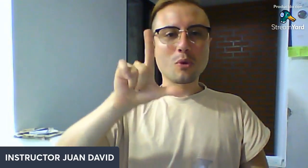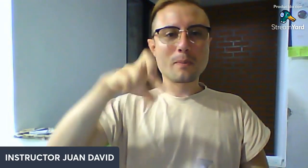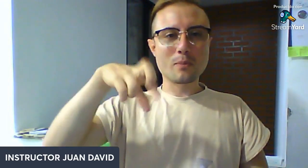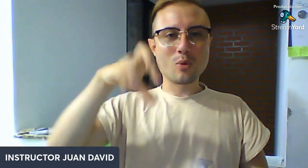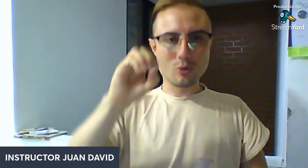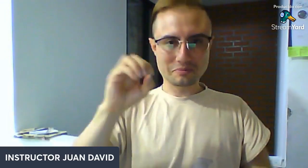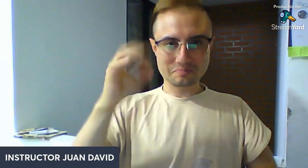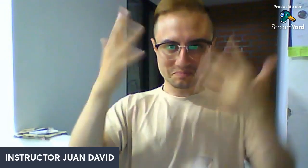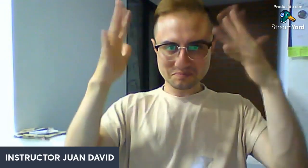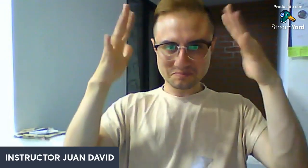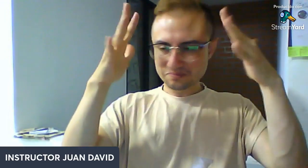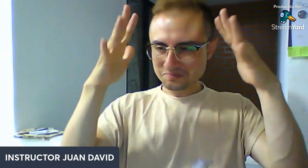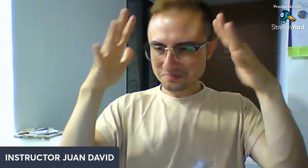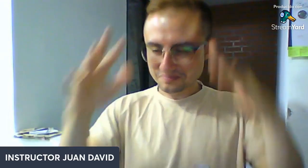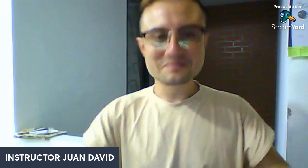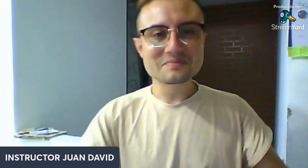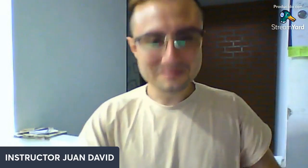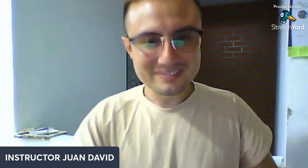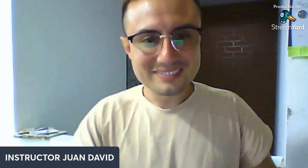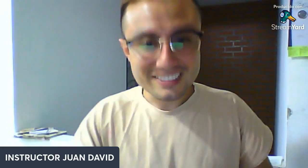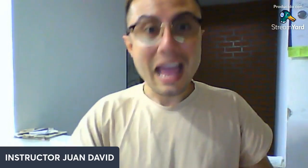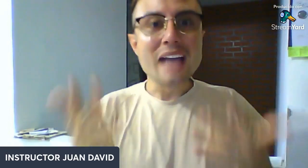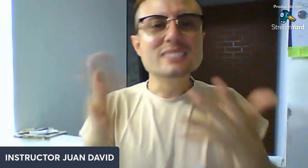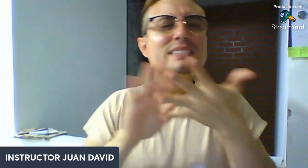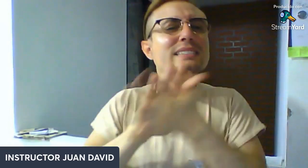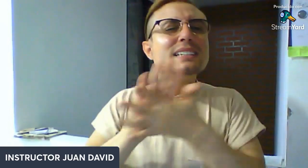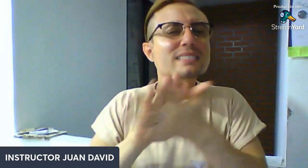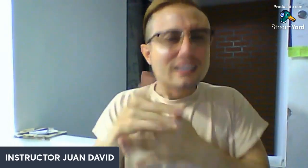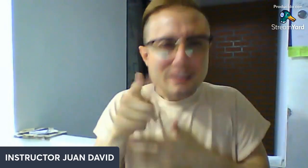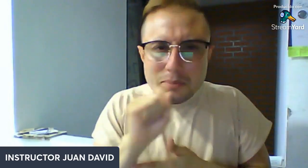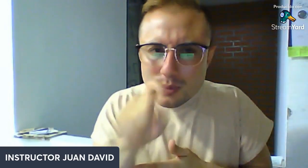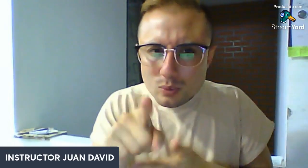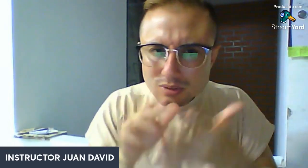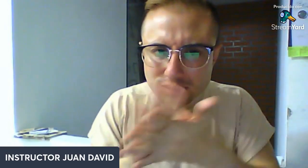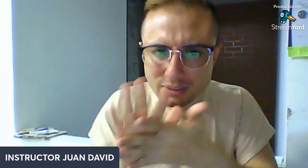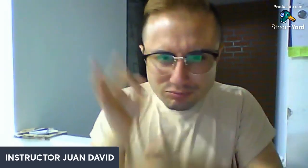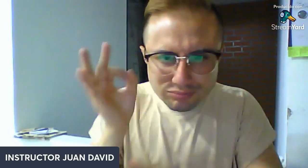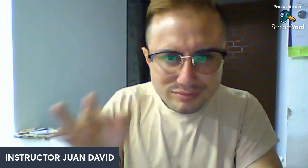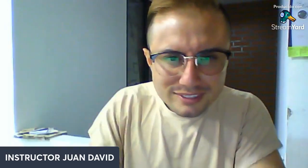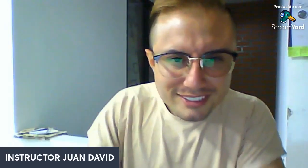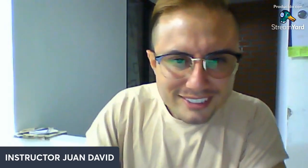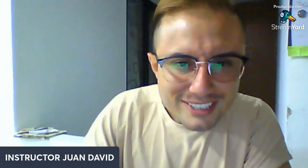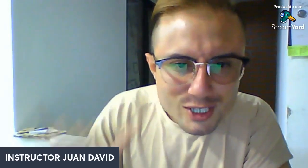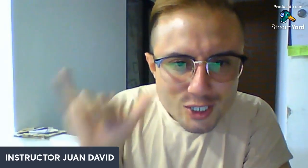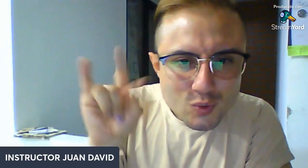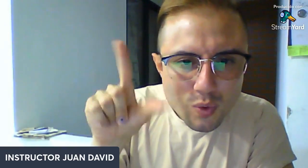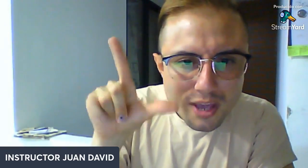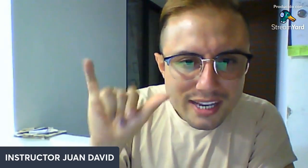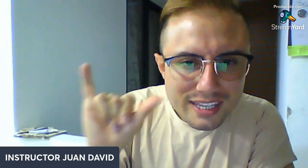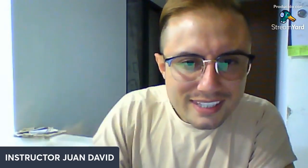Marjorie dice pulpo, es correcto, felicidades. ¿Cómo es la seña de pulpo? ¿Saben?